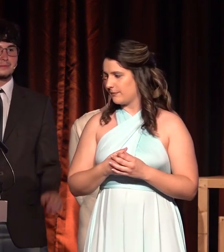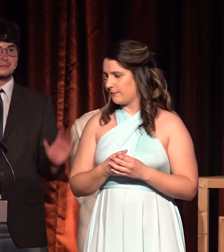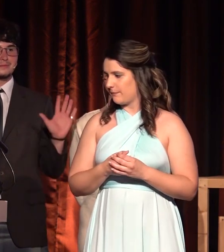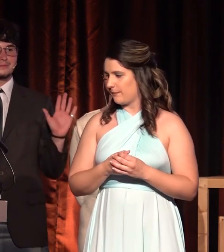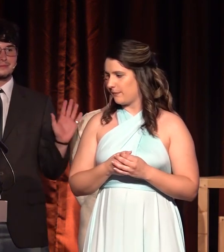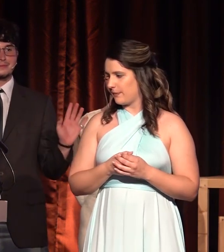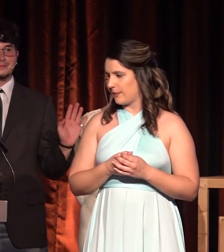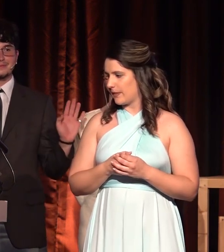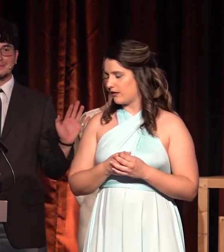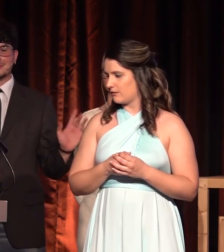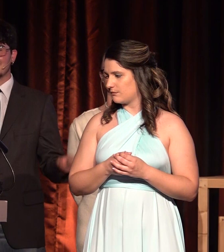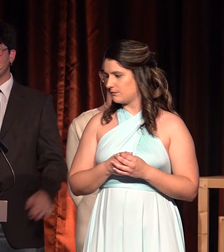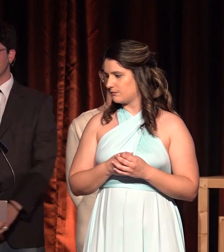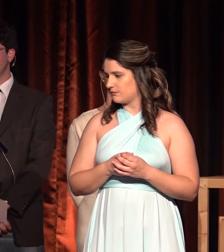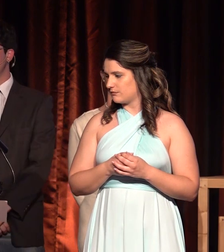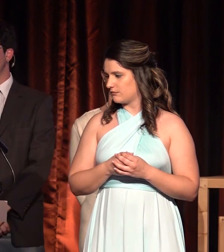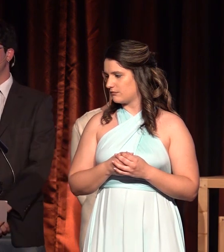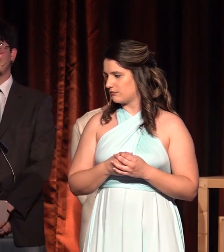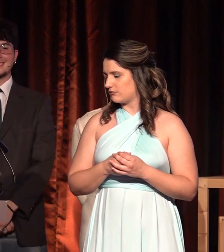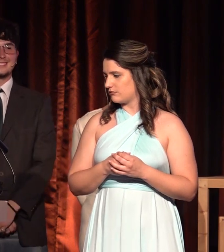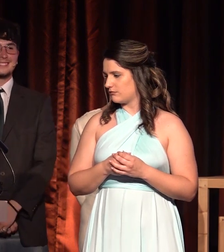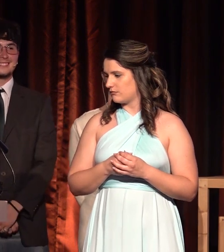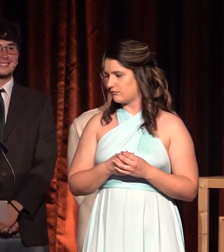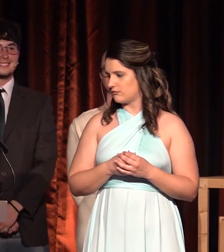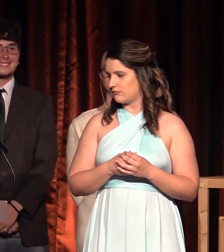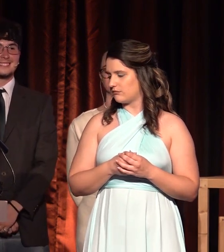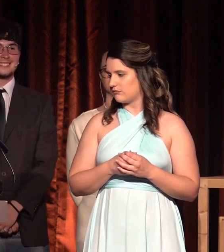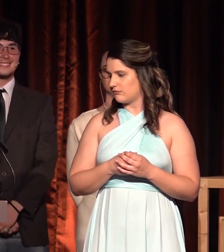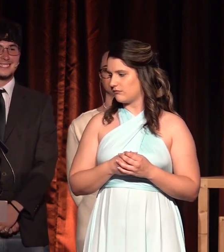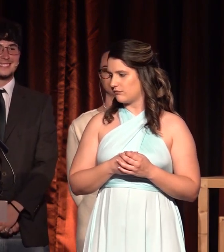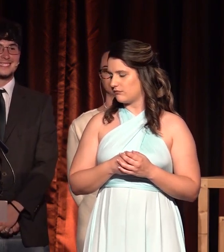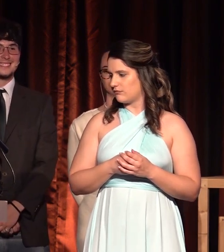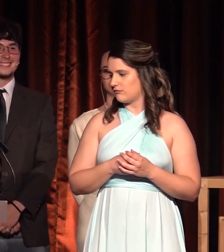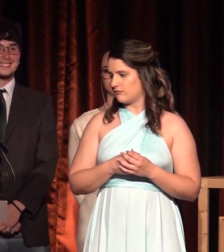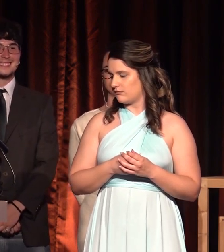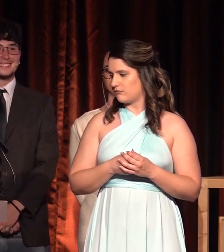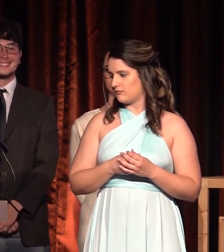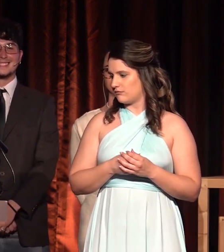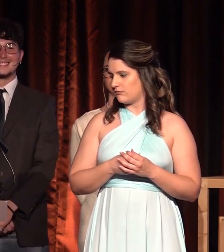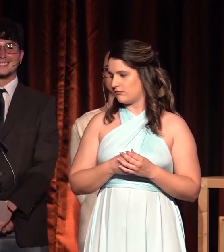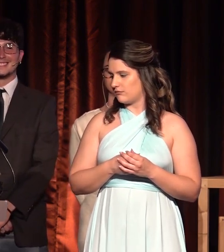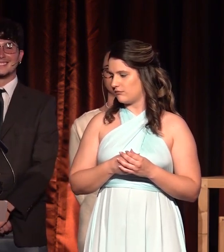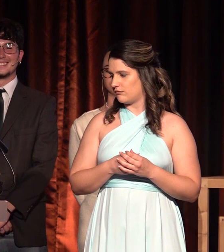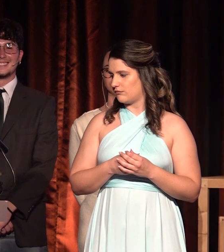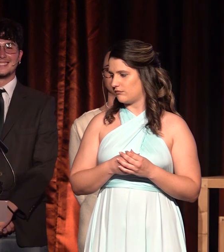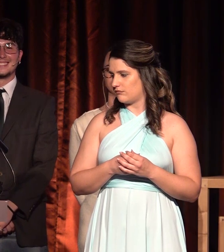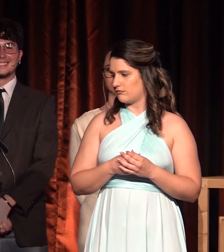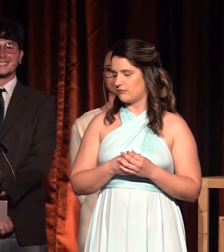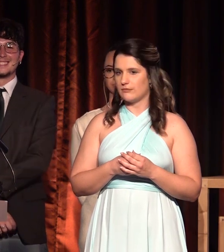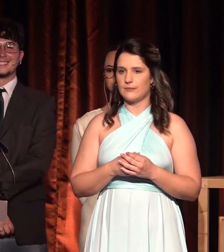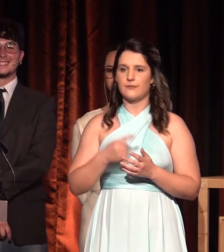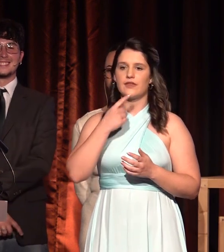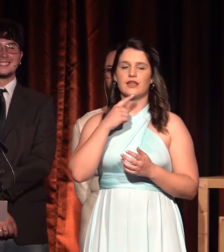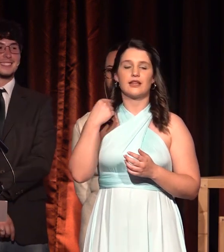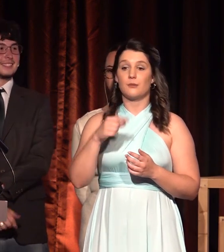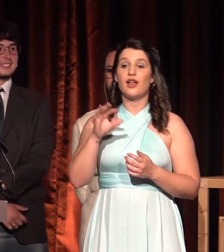tenim un àmbit d'internacionalització al centre molt potent. Possiblement alguns heu fet